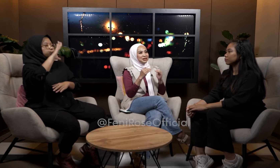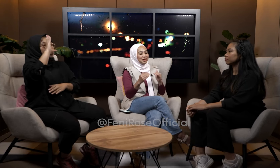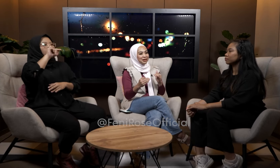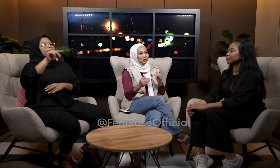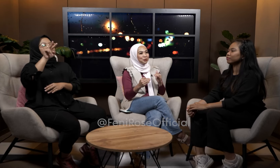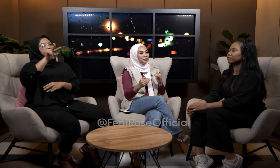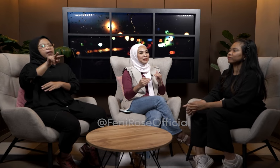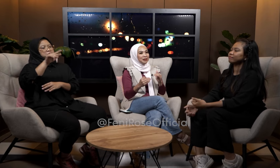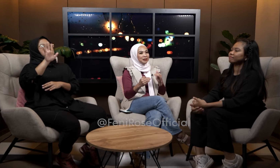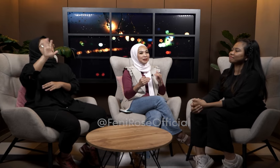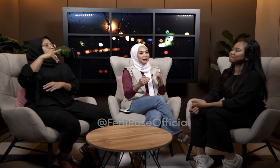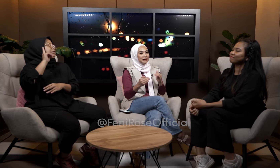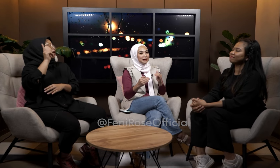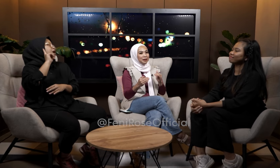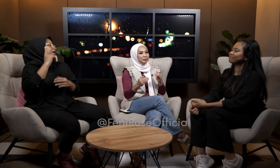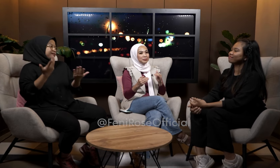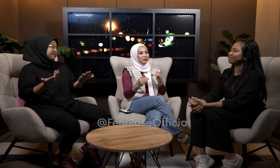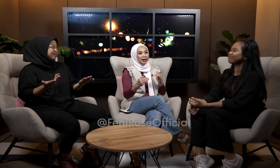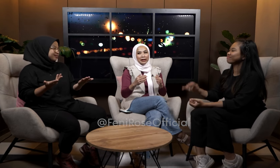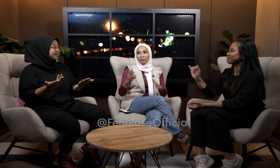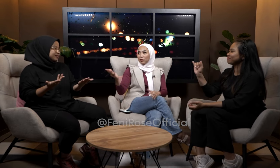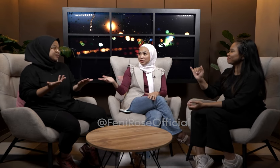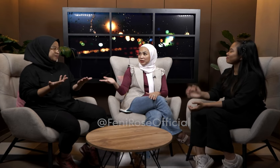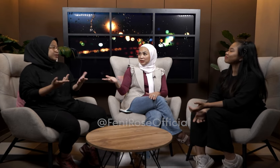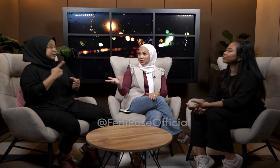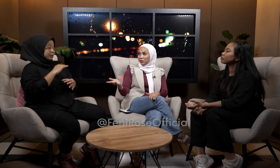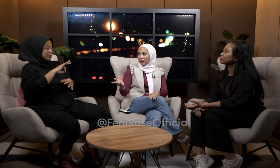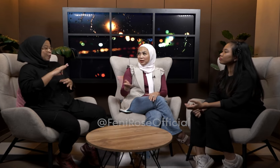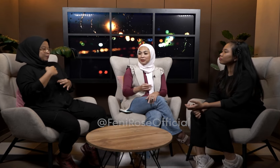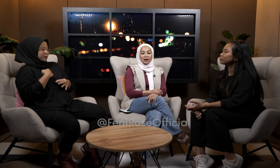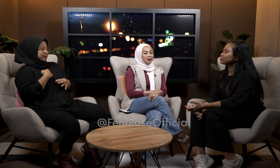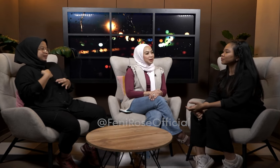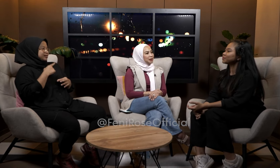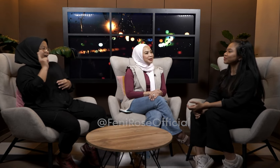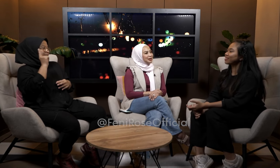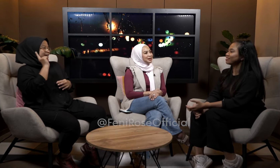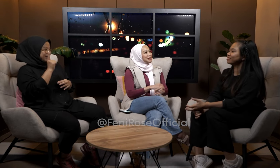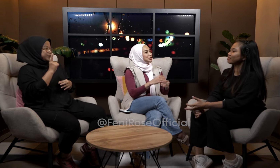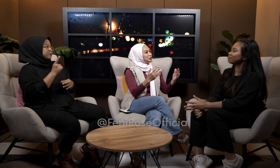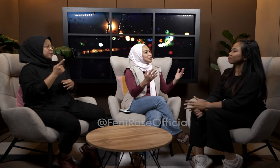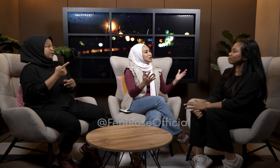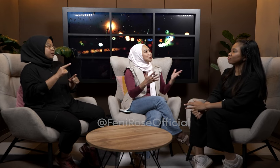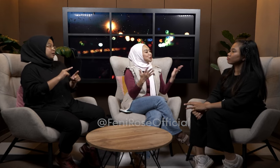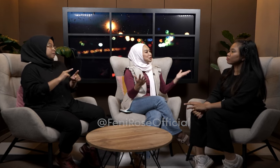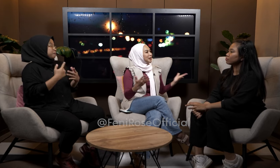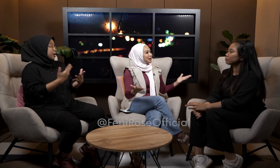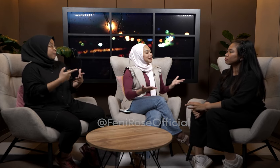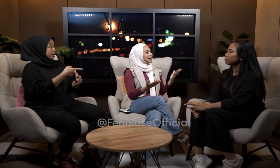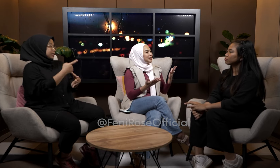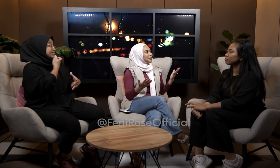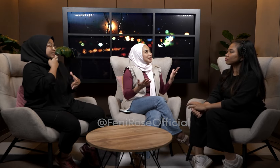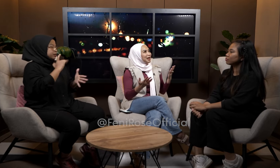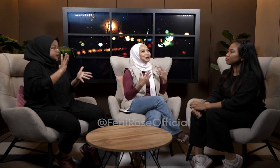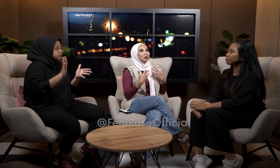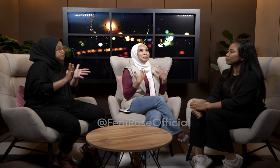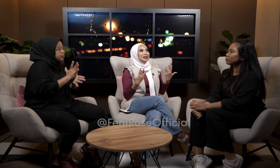isyarat itu ee yang ya kayak mbak I gini gitu ya Nah ini kan ini suatu kesempatan yang atau apa ya